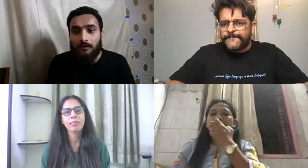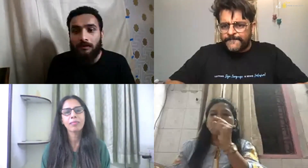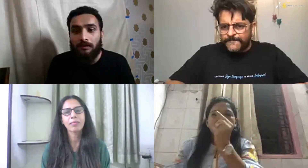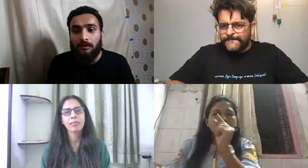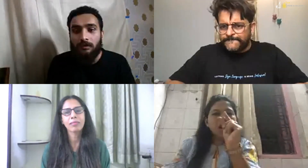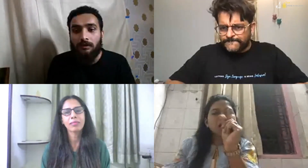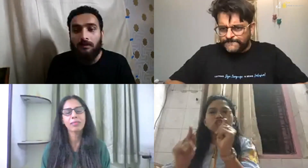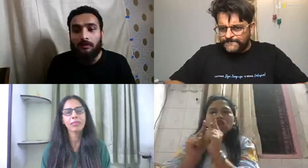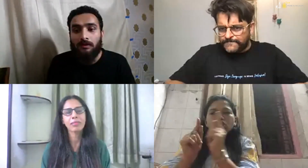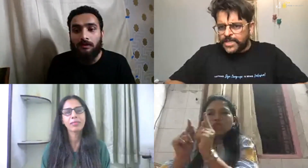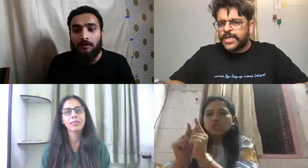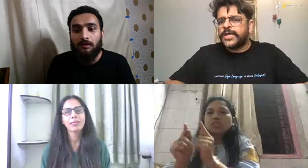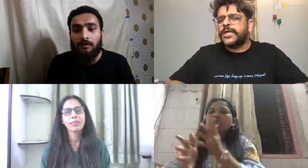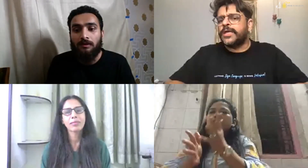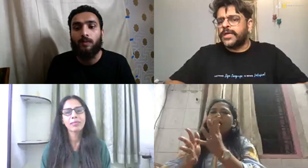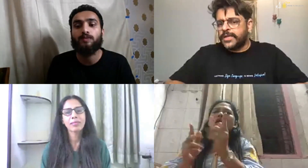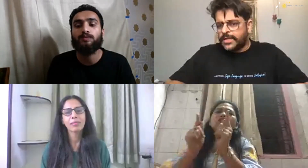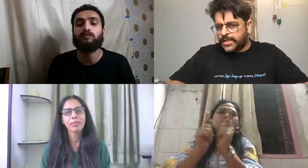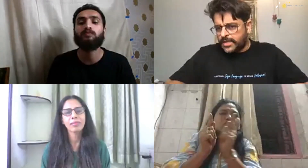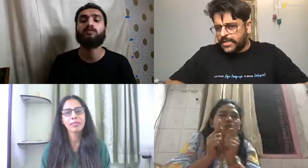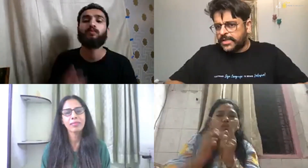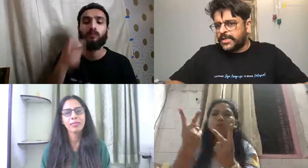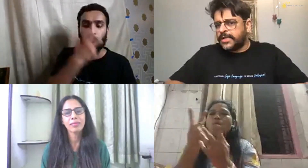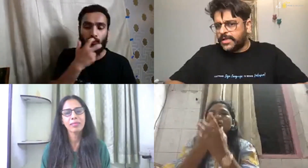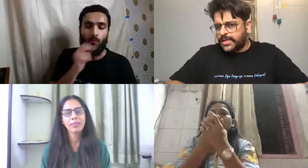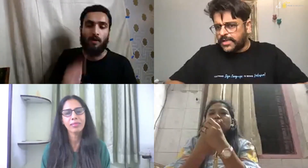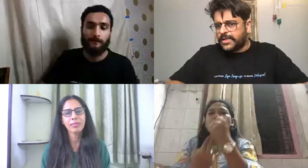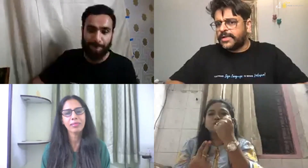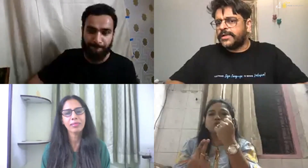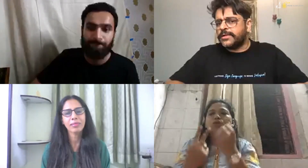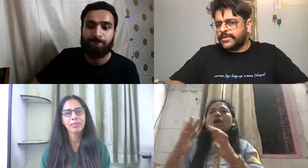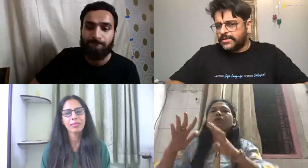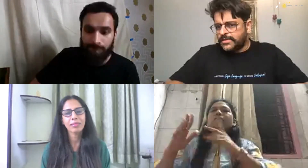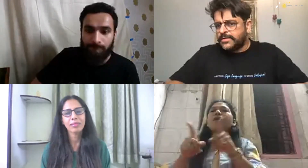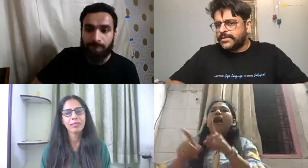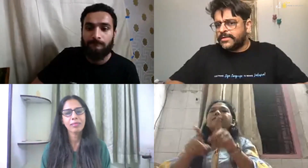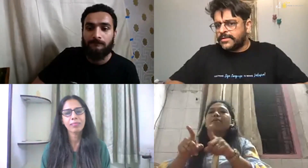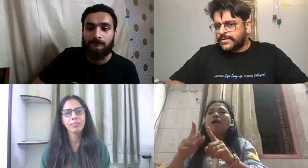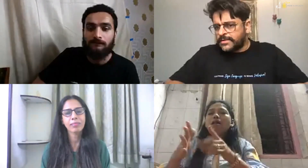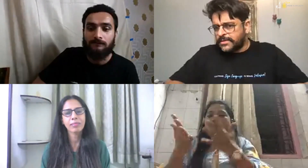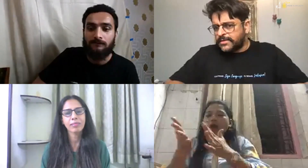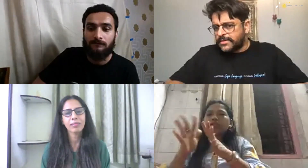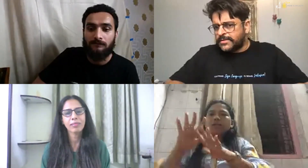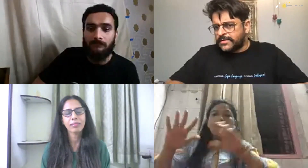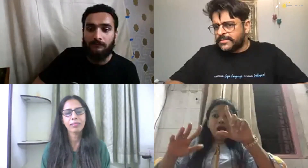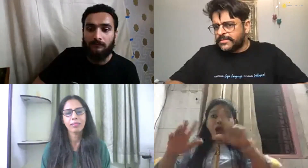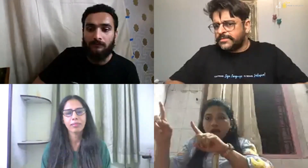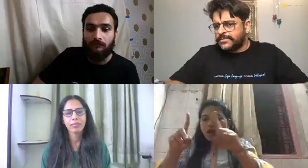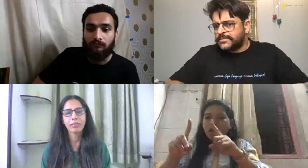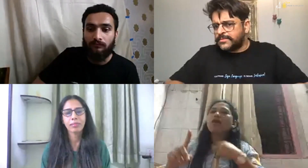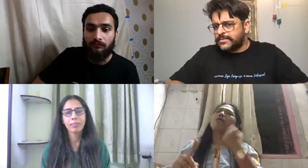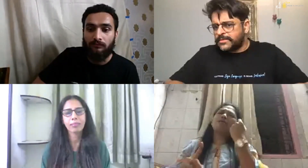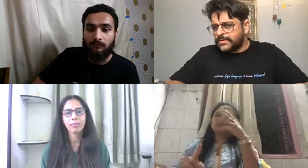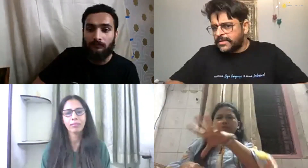So, the while I was doing tailoring work, I could speak a little एक and I could use